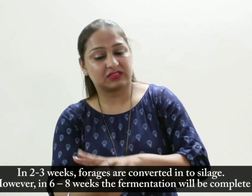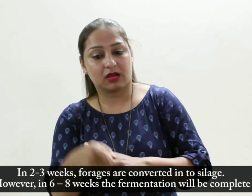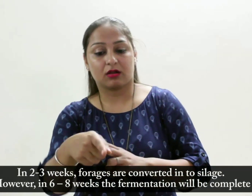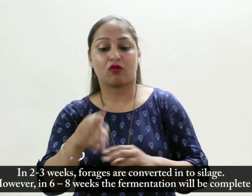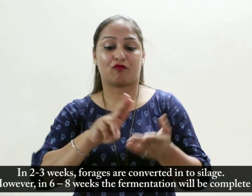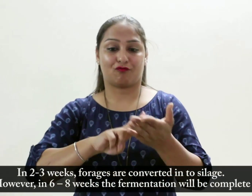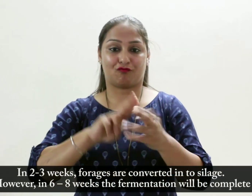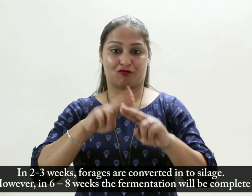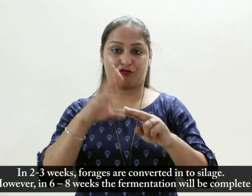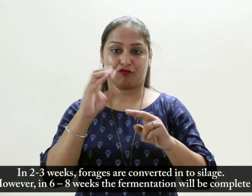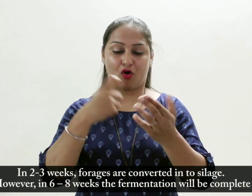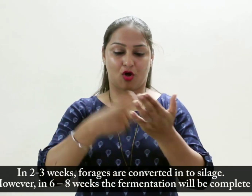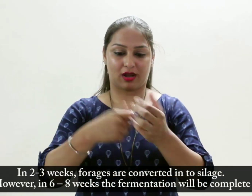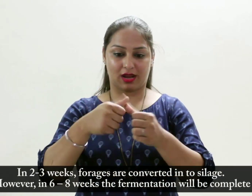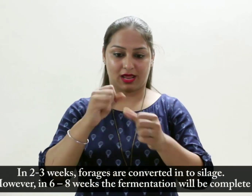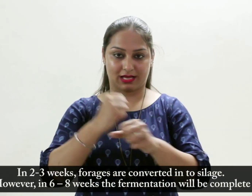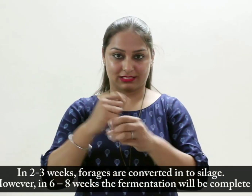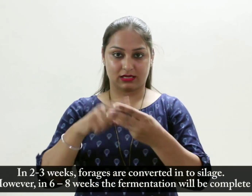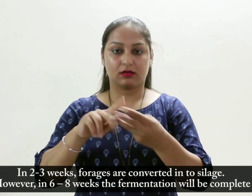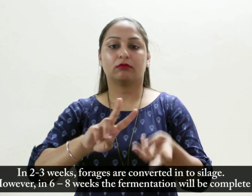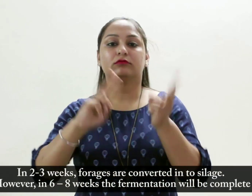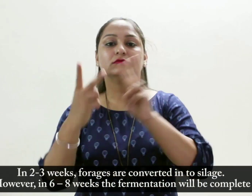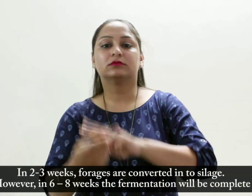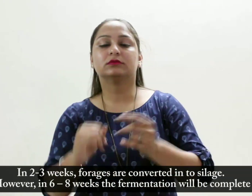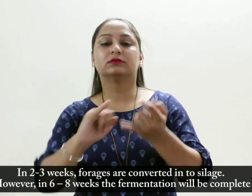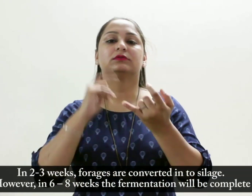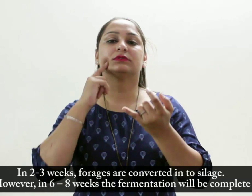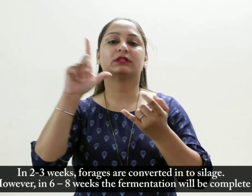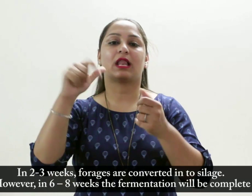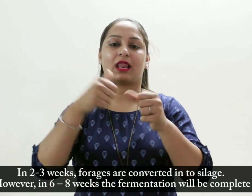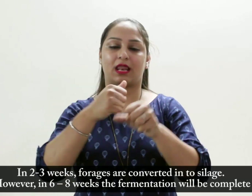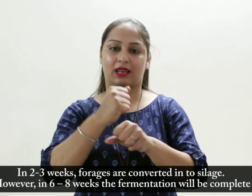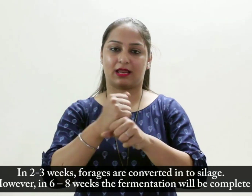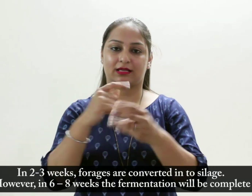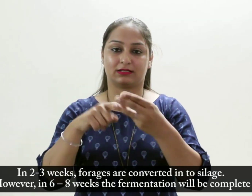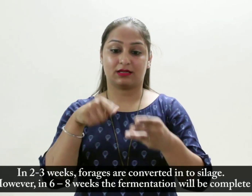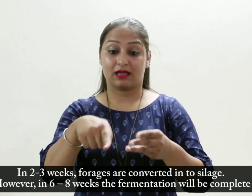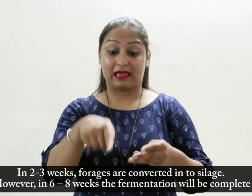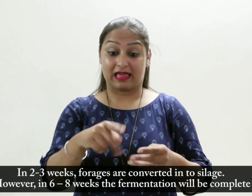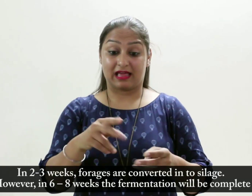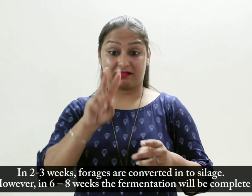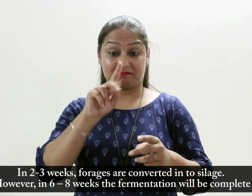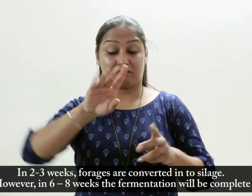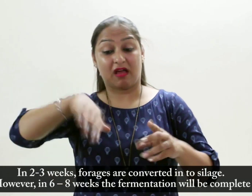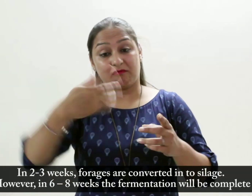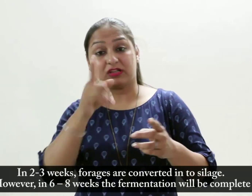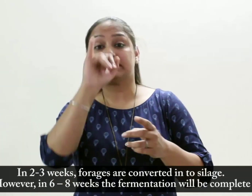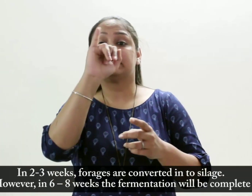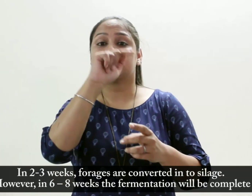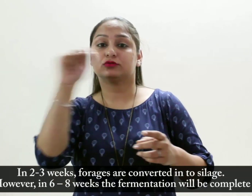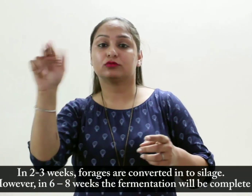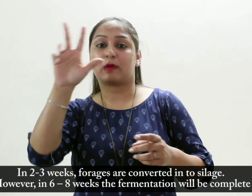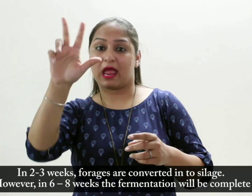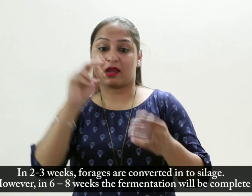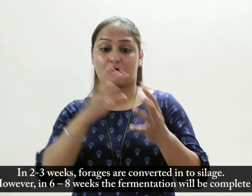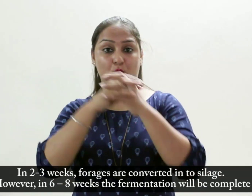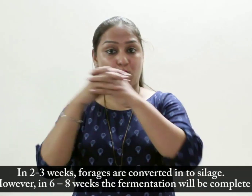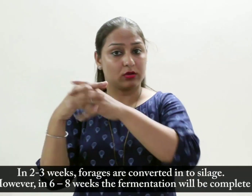2 से 3 सप्ताह में पिंजरों को साइलेज में बदल दिया जाता है। हालांकि 6 से 8 सप्ताह में किण्वन पूरा हो जाएगा।